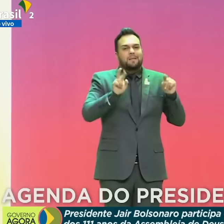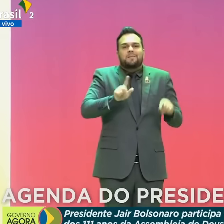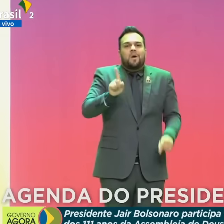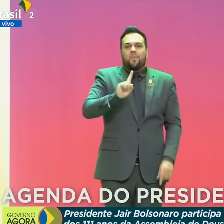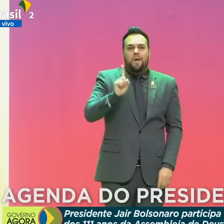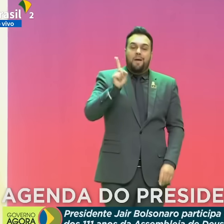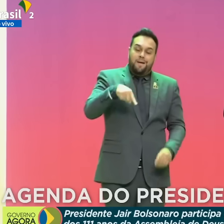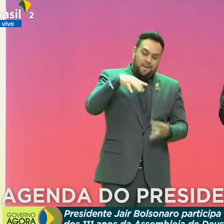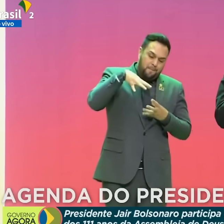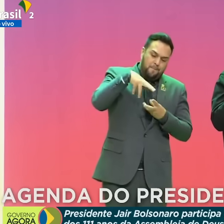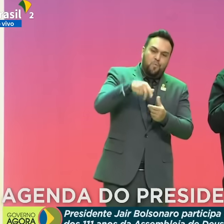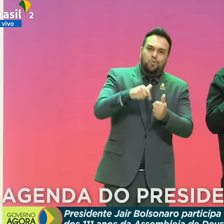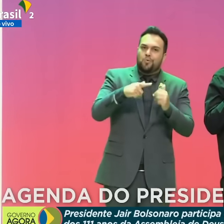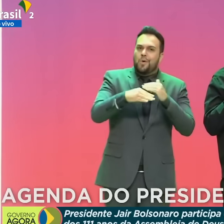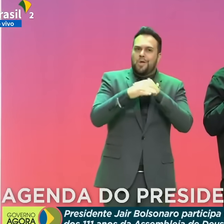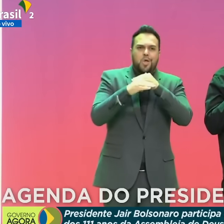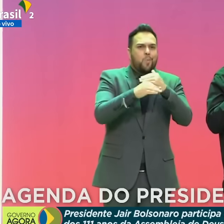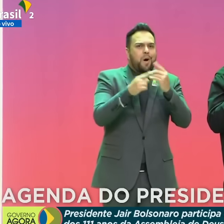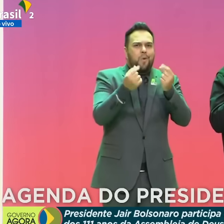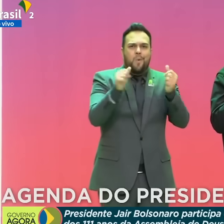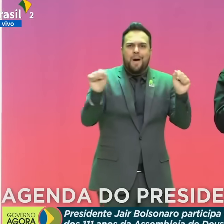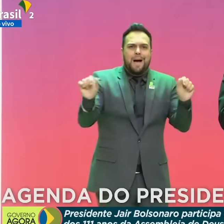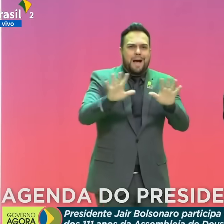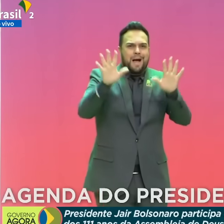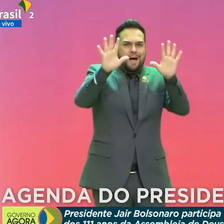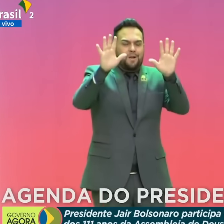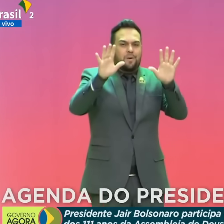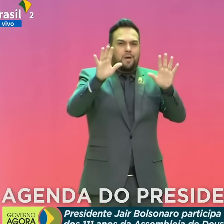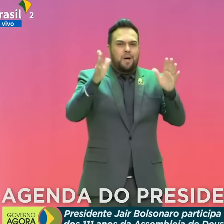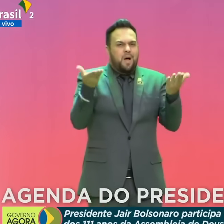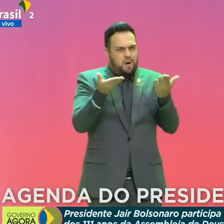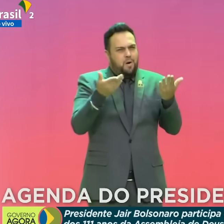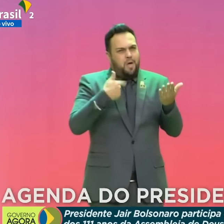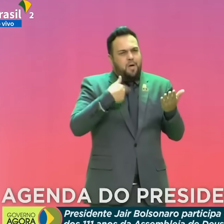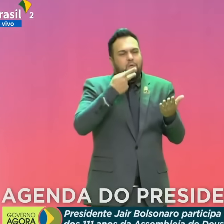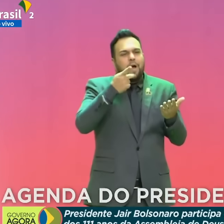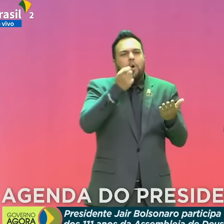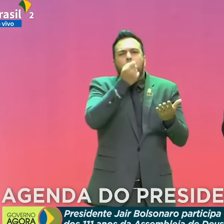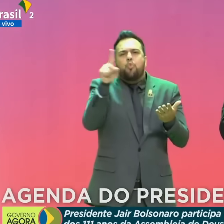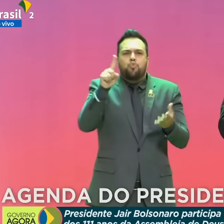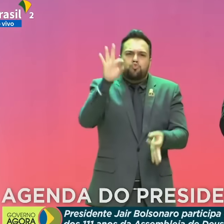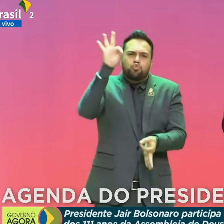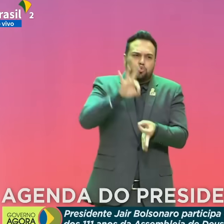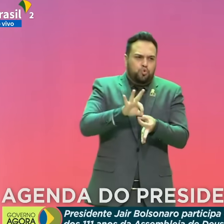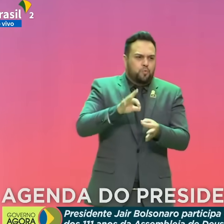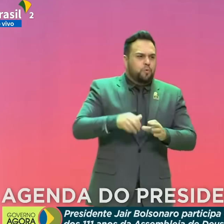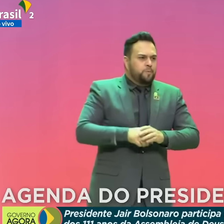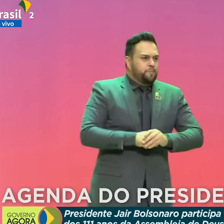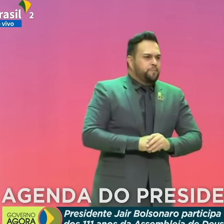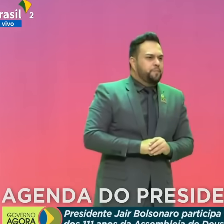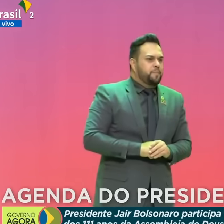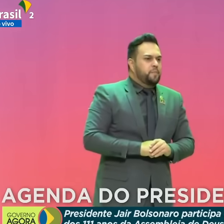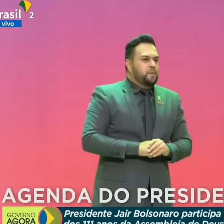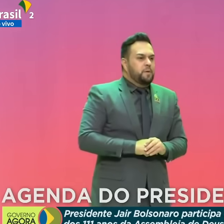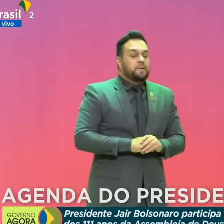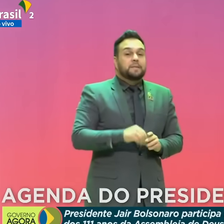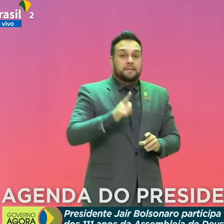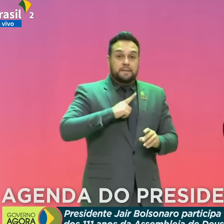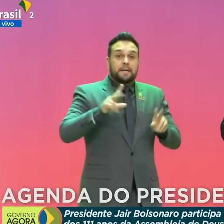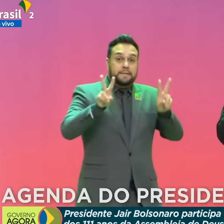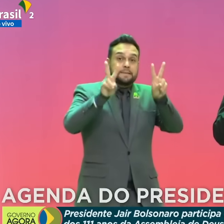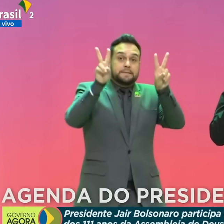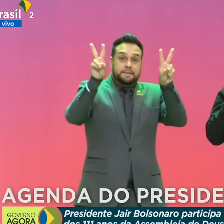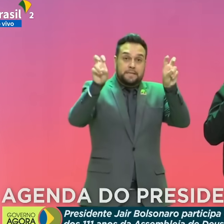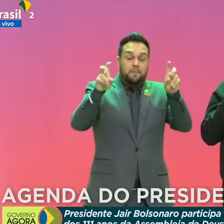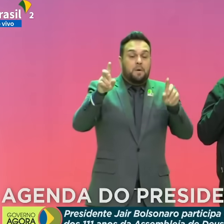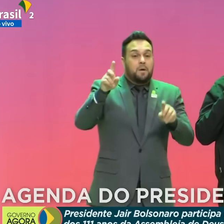Mas temos uma outra coisa, indo para o encerramento. As questões imateriais. As questões